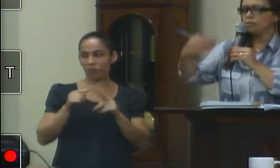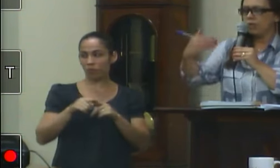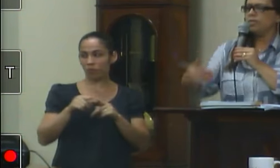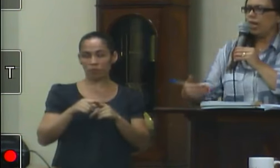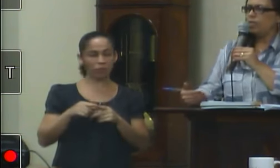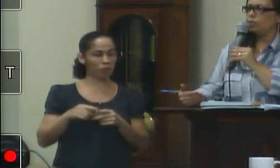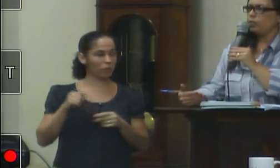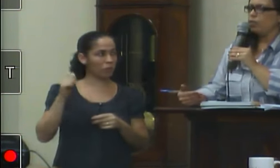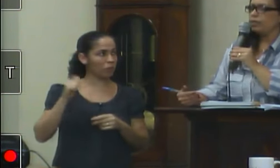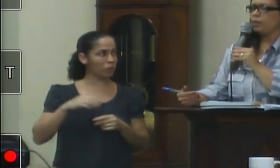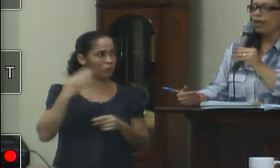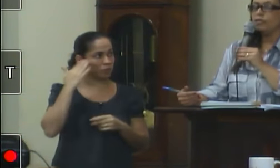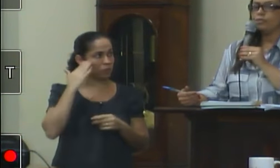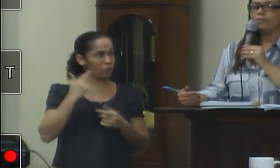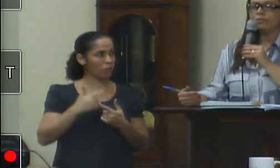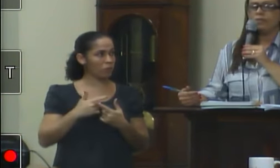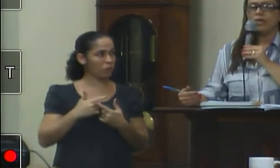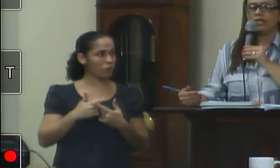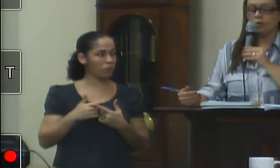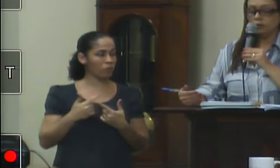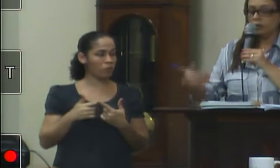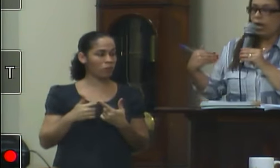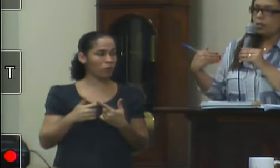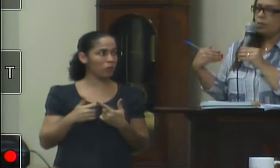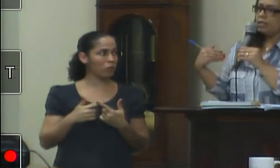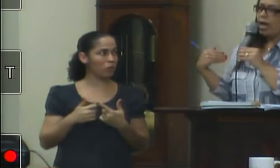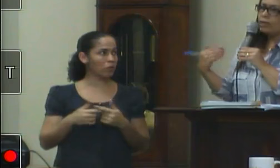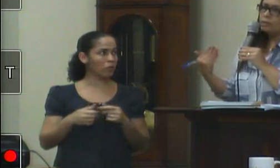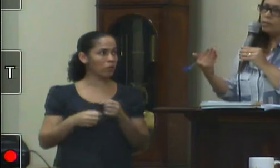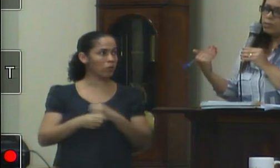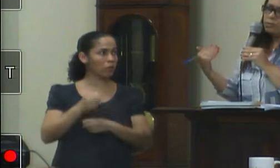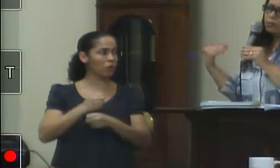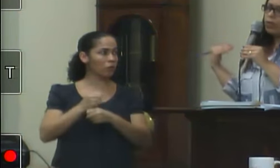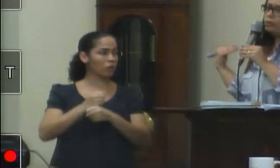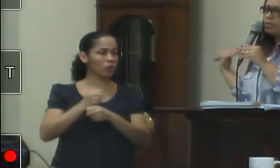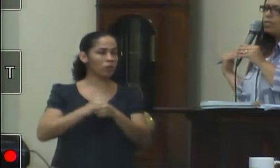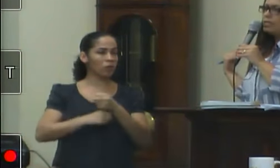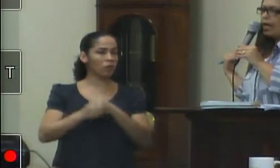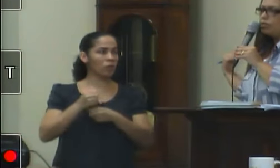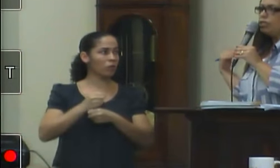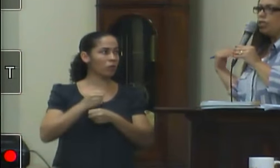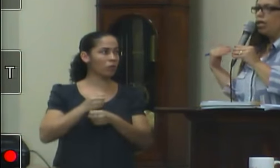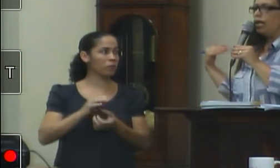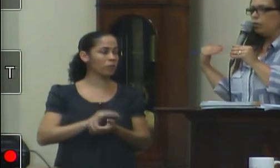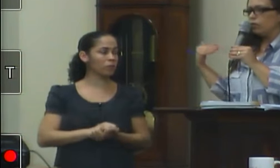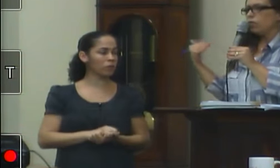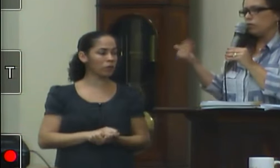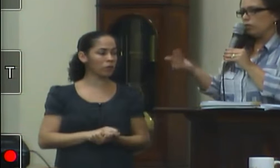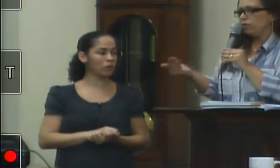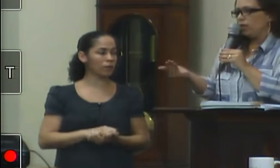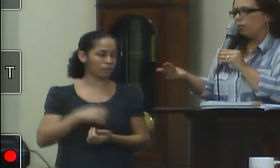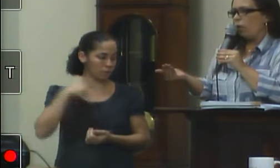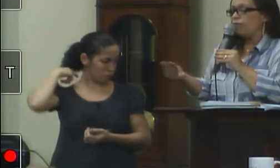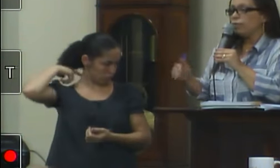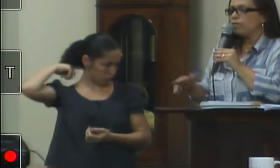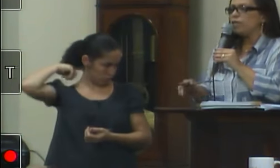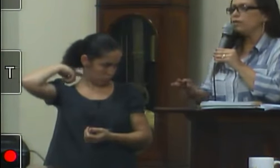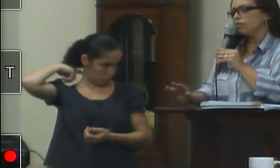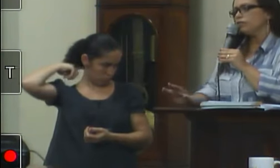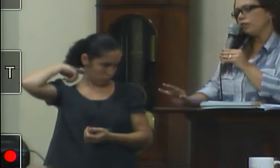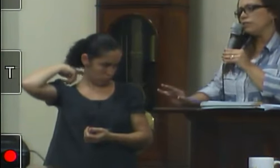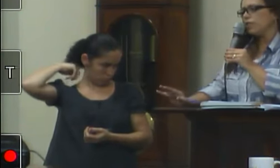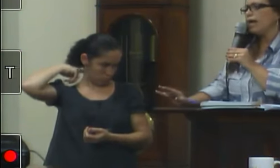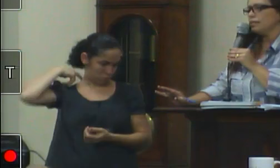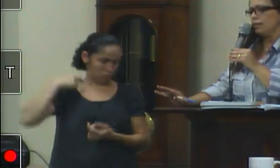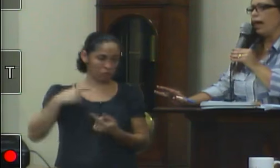isso, entende perfeitamente. Então, ano passado, por exemplo, tiveram 17 remoções com UTI móvel, esse ano